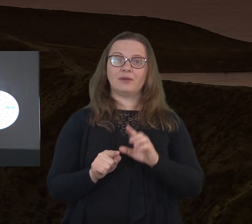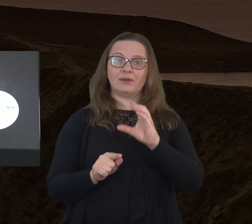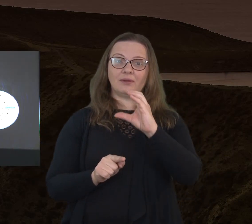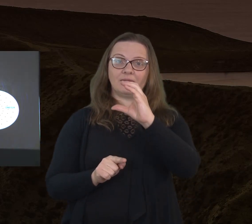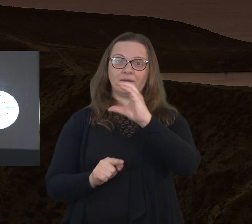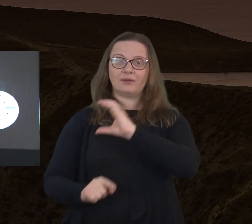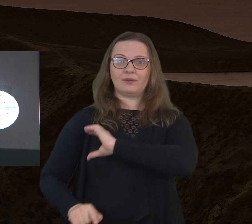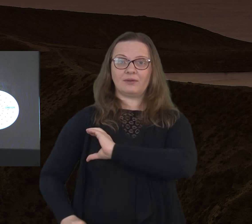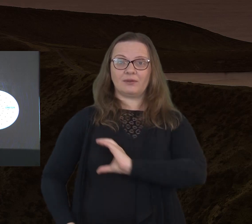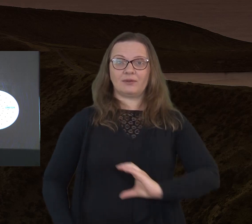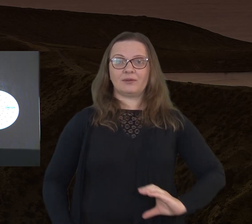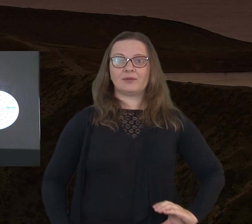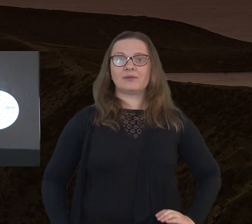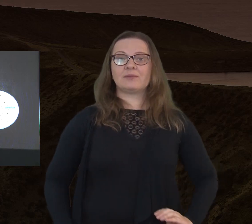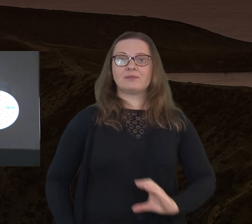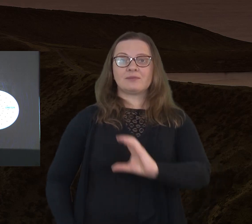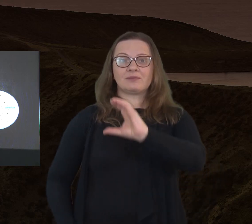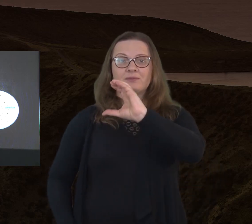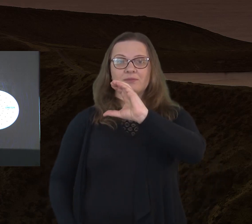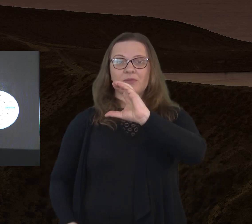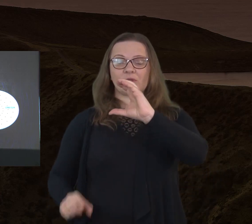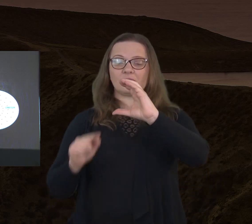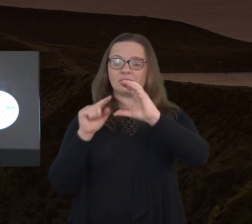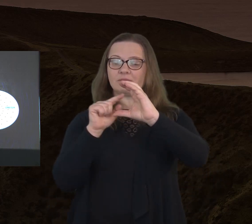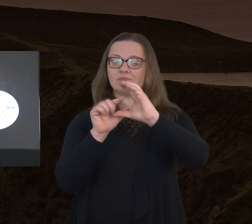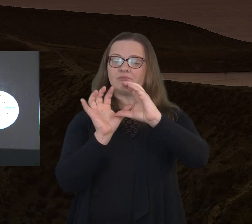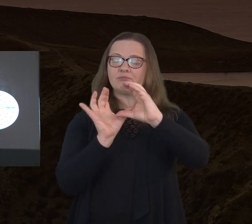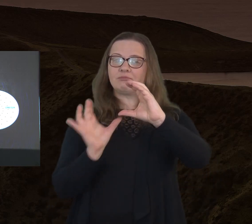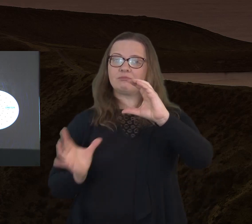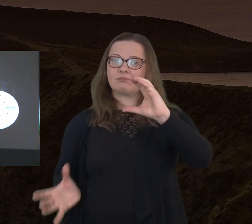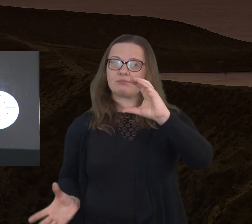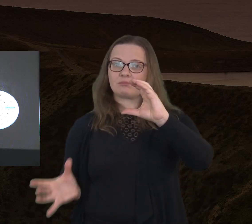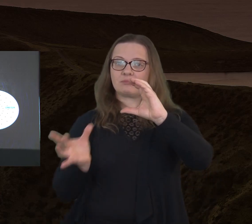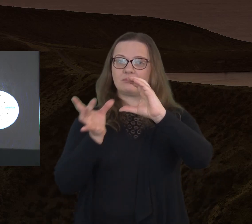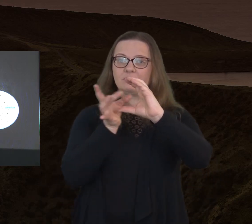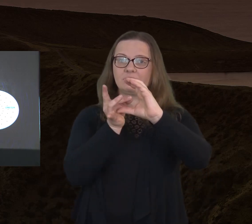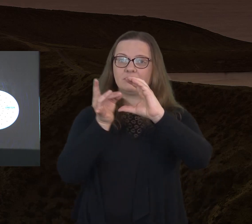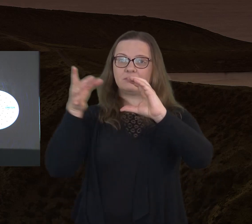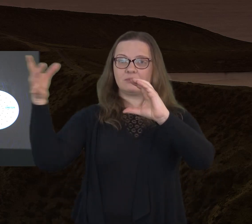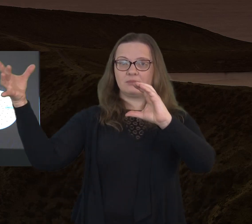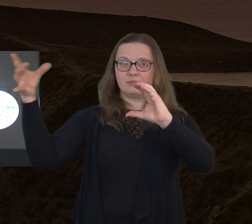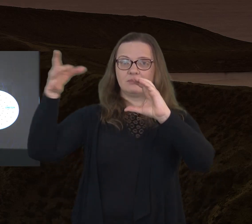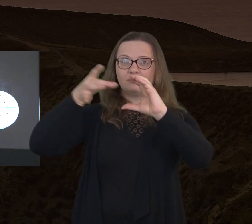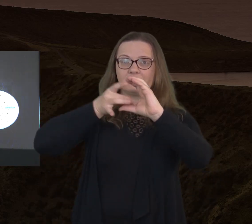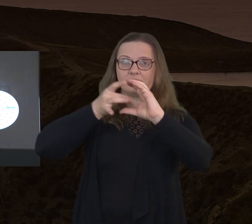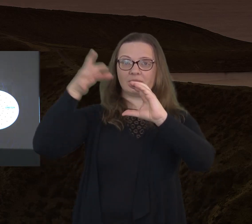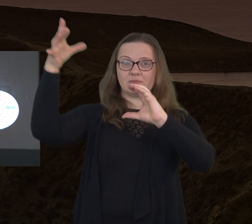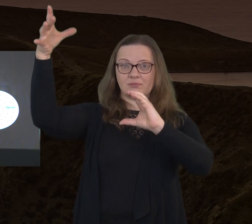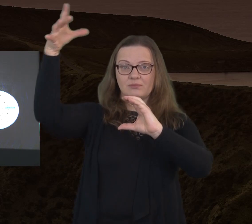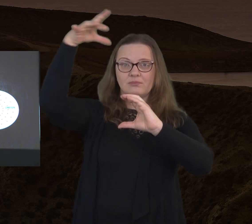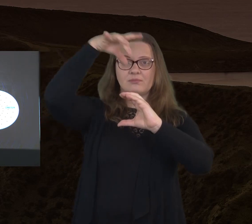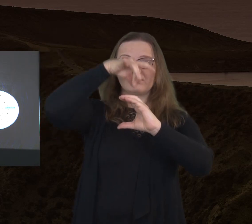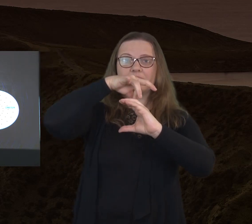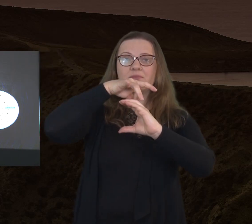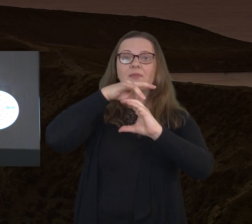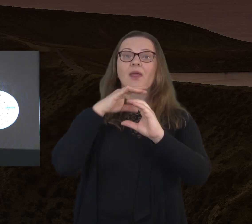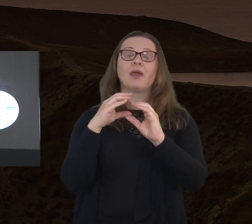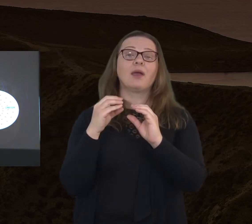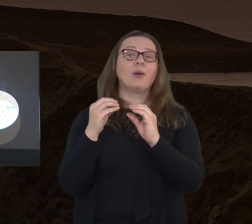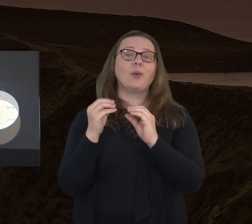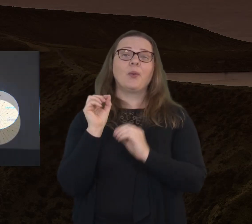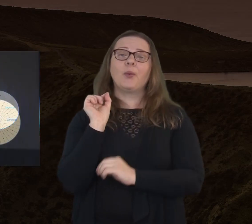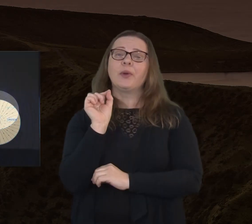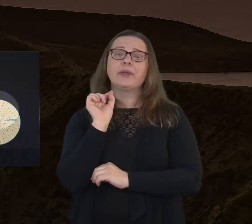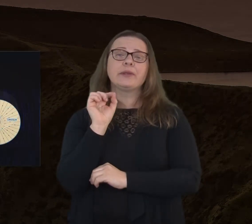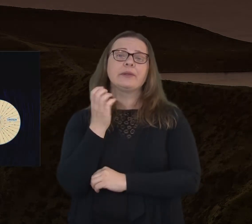reconectar o homem por meio do centro para fora. Deus quer encher você, né?